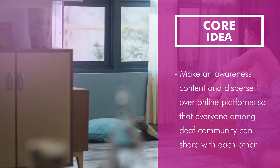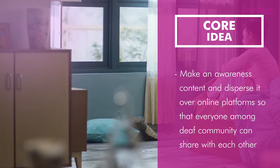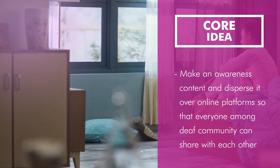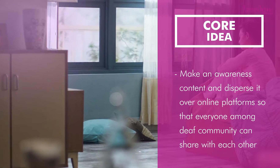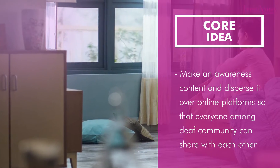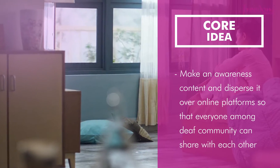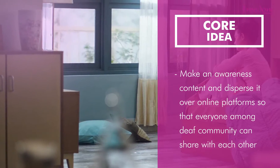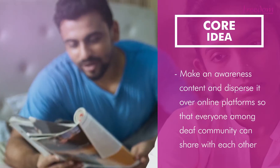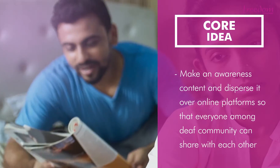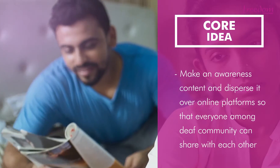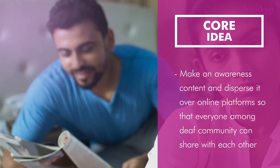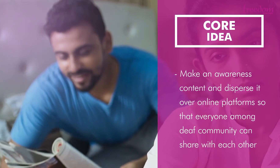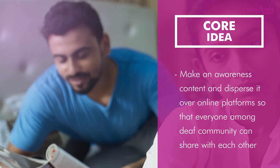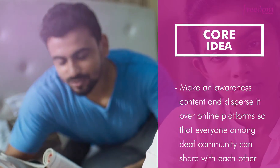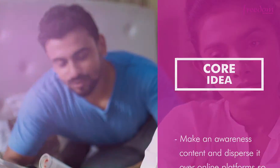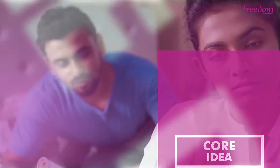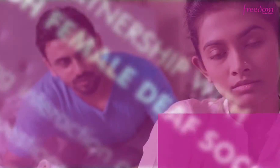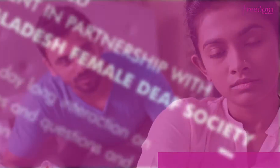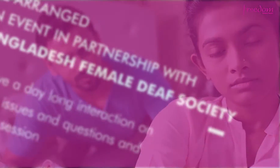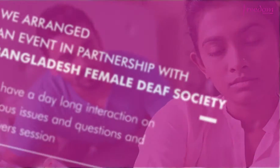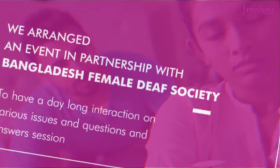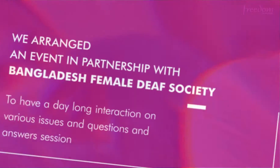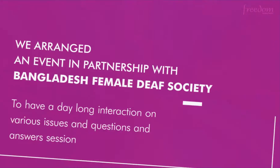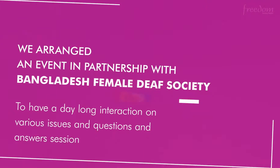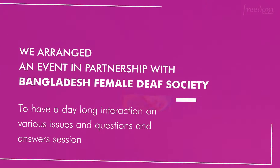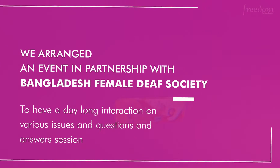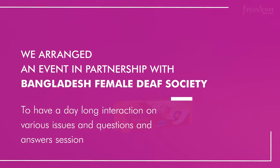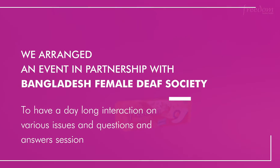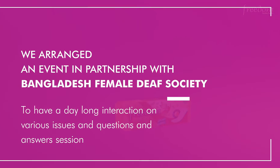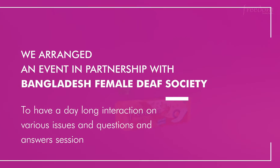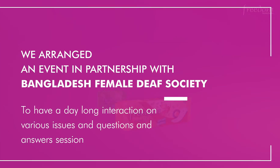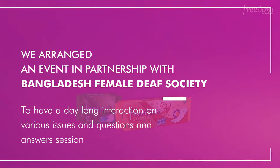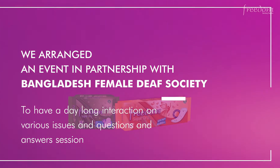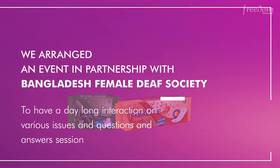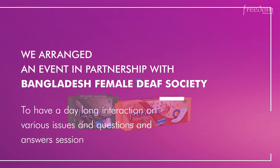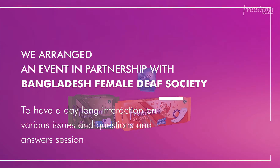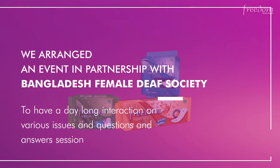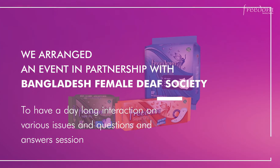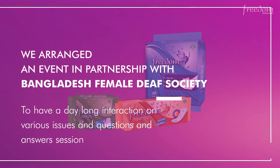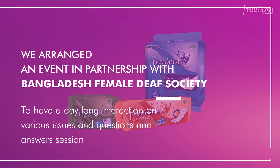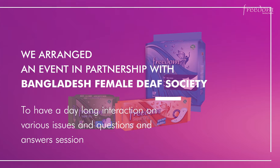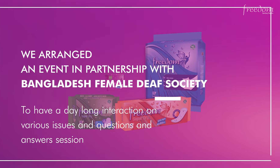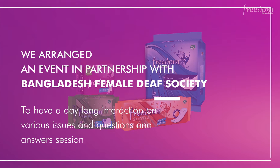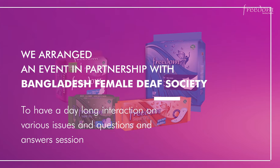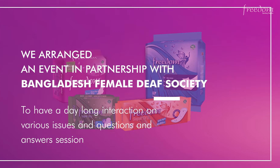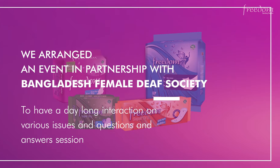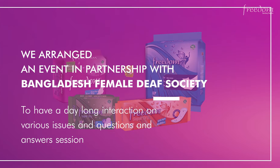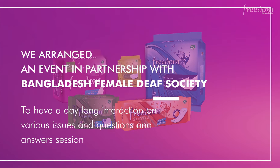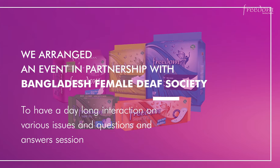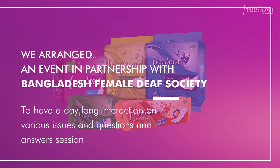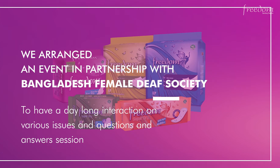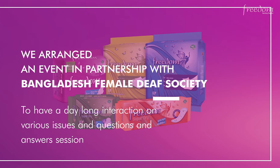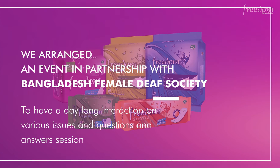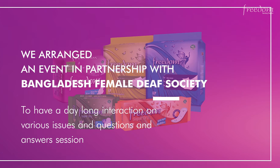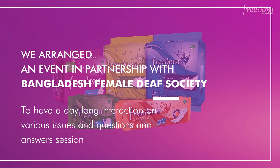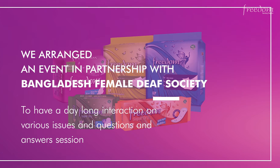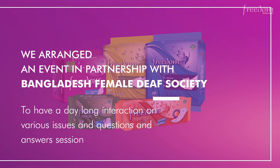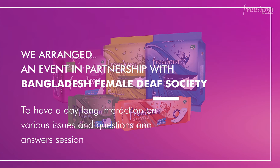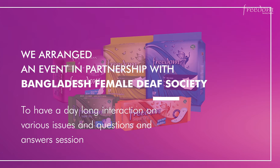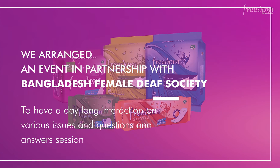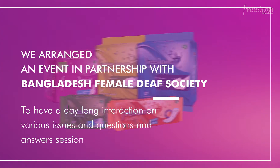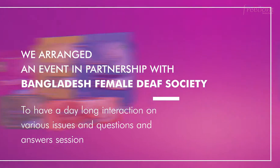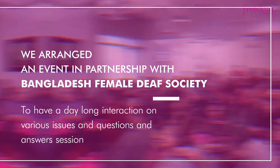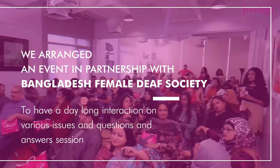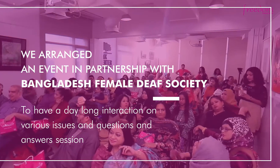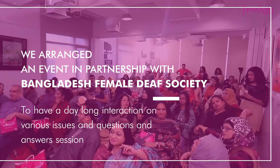প্রথম নারীদের এই চ্যালেঞ্জিং সময়টুকুতে স্বস্তি দিতে এবং এই সময়ের হাইজিন সম্পর্কে সচেতন করার জন্য ফ্রিডম একটি উদ্যোগ